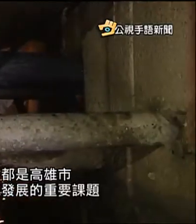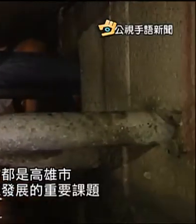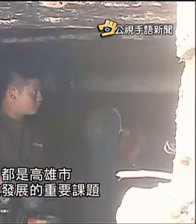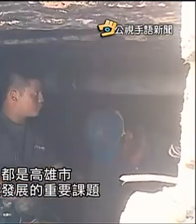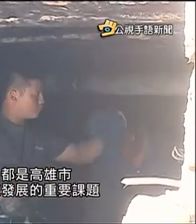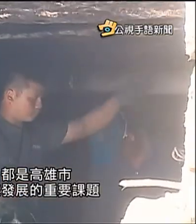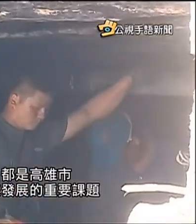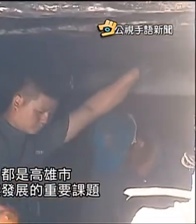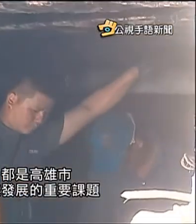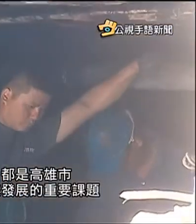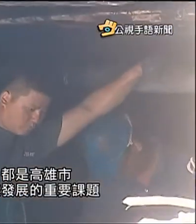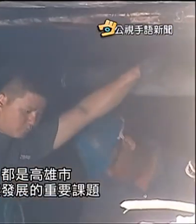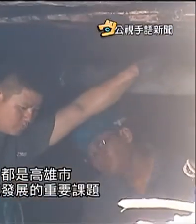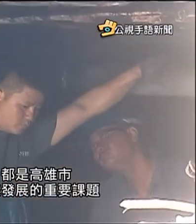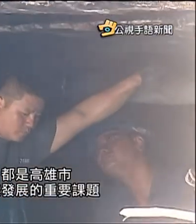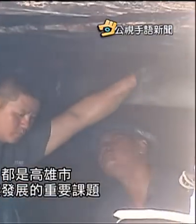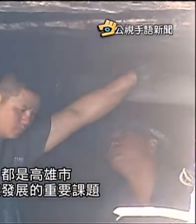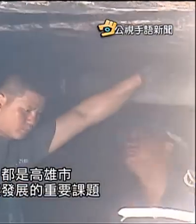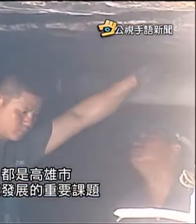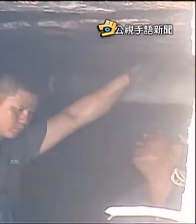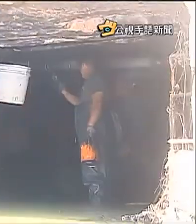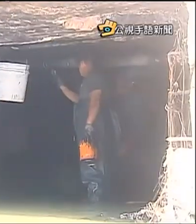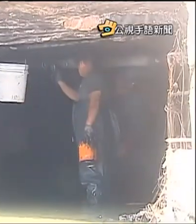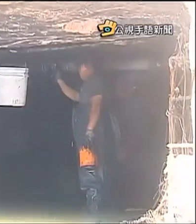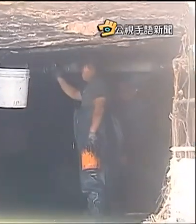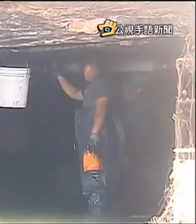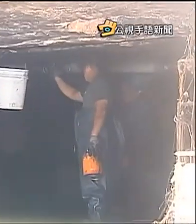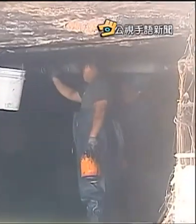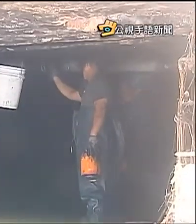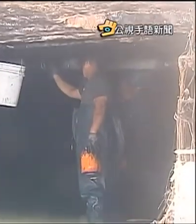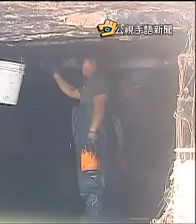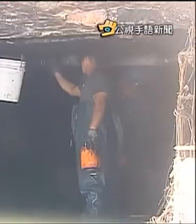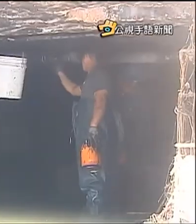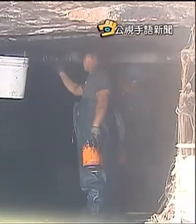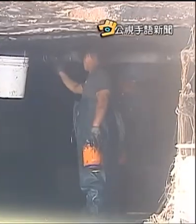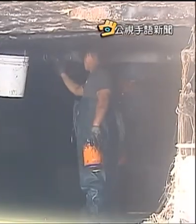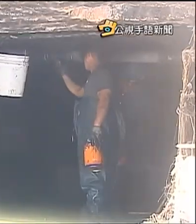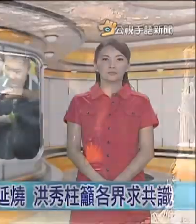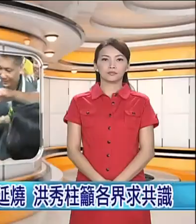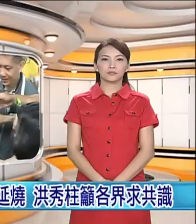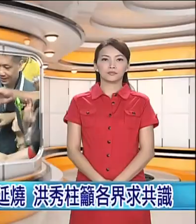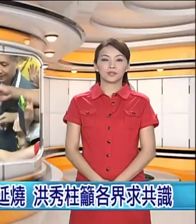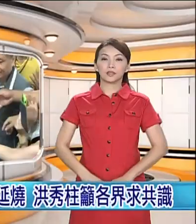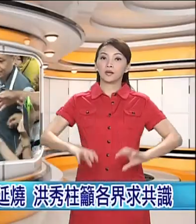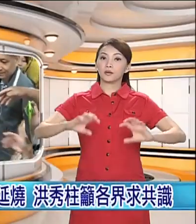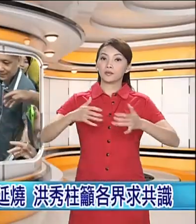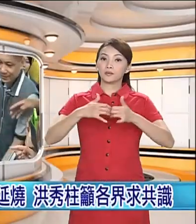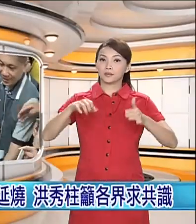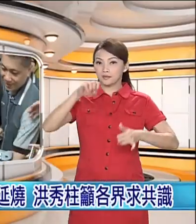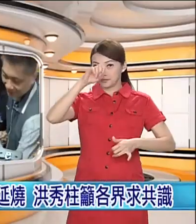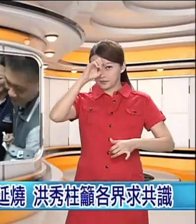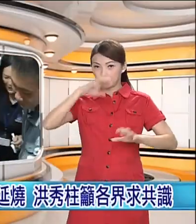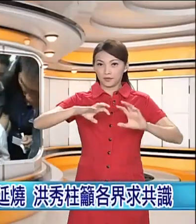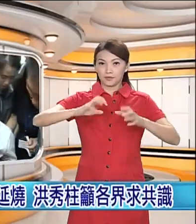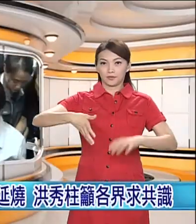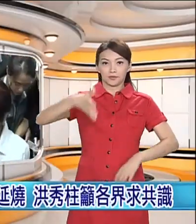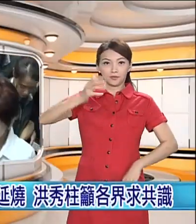市未来发展的重要课题。记者李慧仪、孟昭全，高雄报道。 国民党总统参选